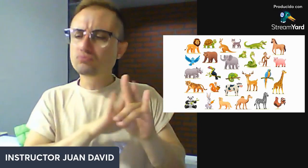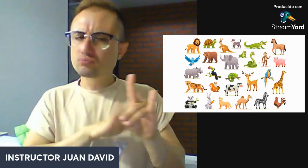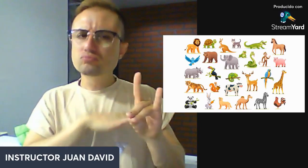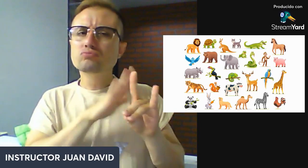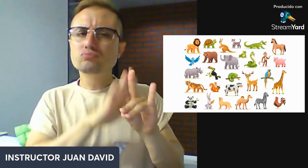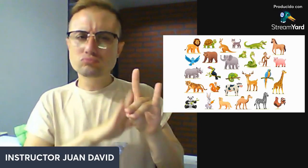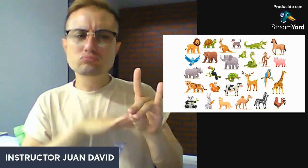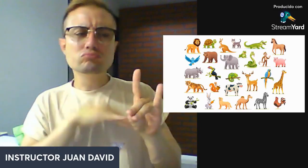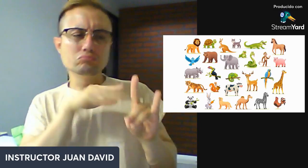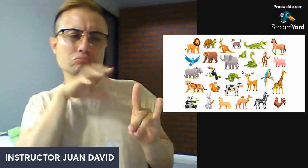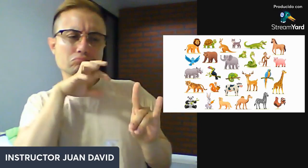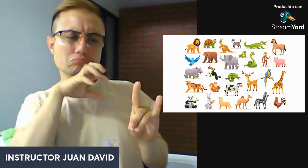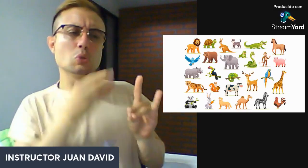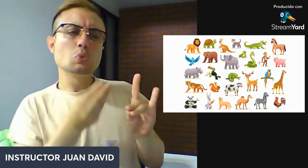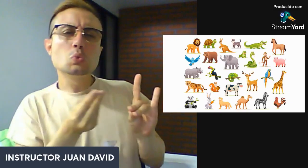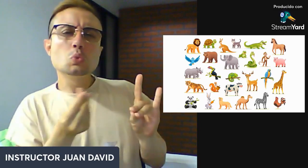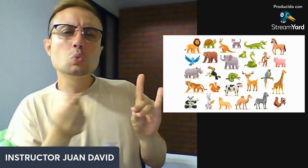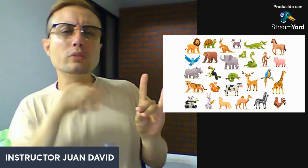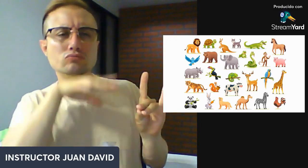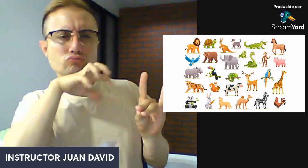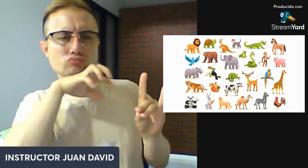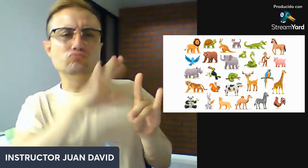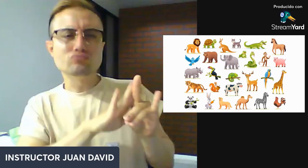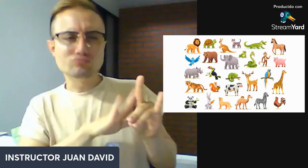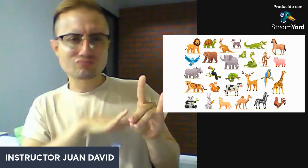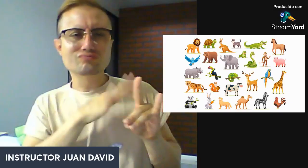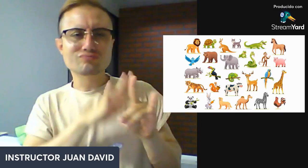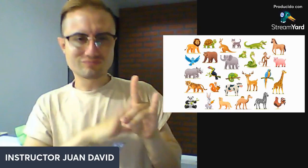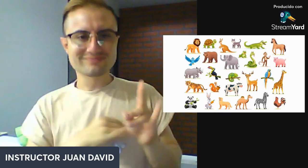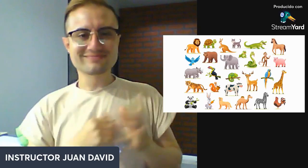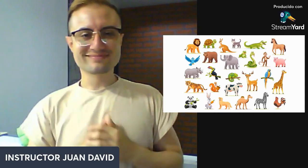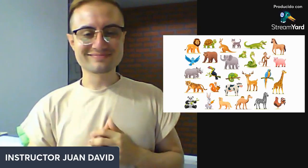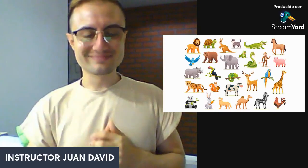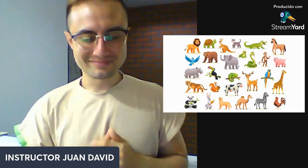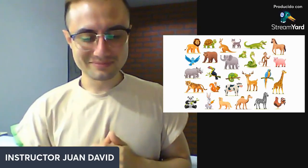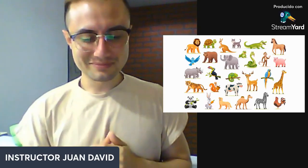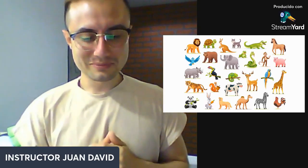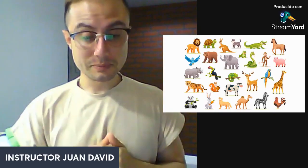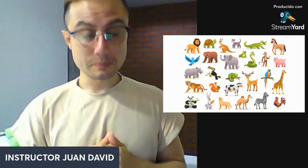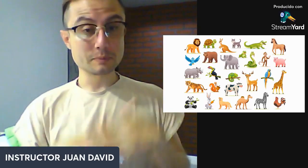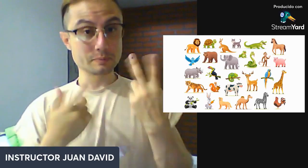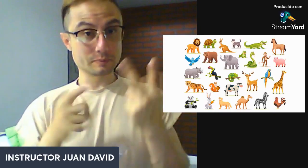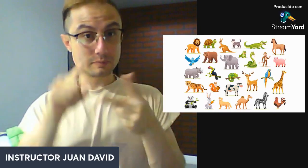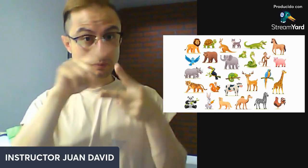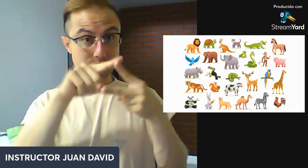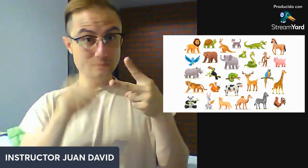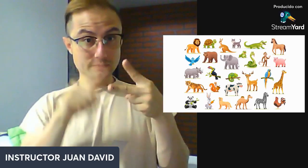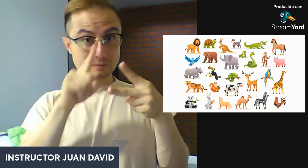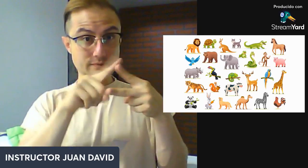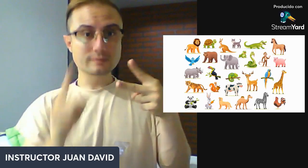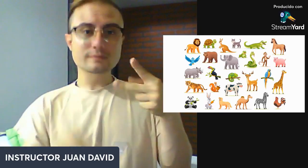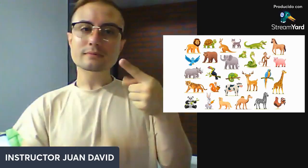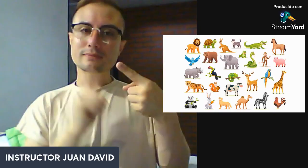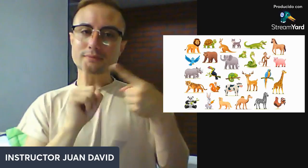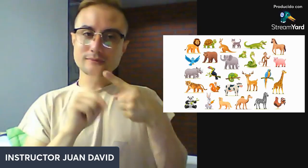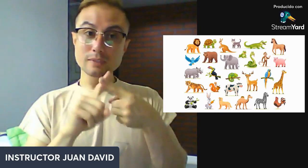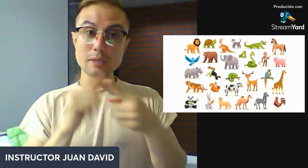Y por ejemplo, un perro es un animal doméstico, ¿sí? Que puede ser un animal que viva con el